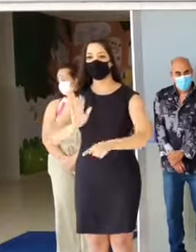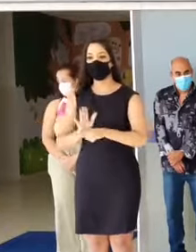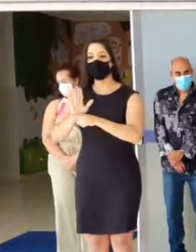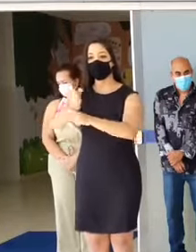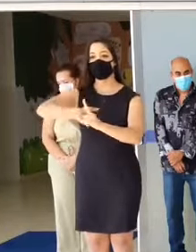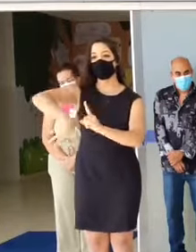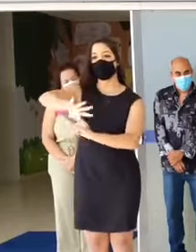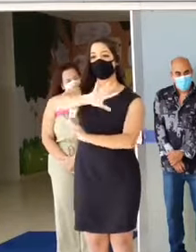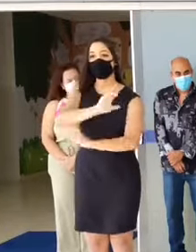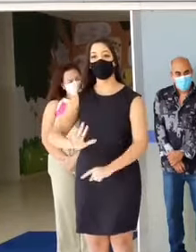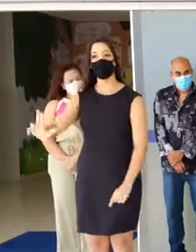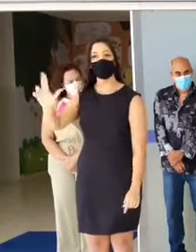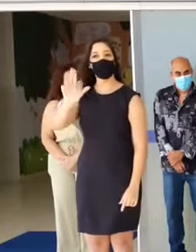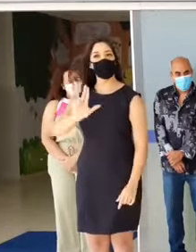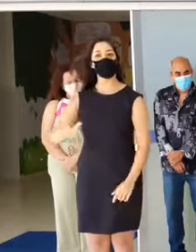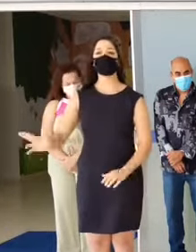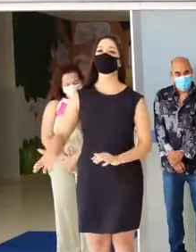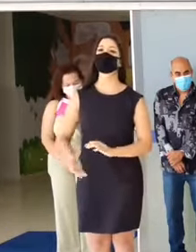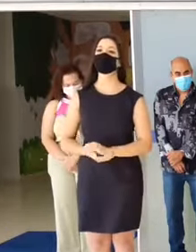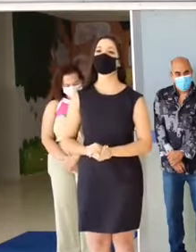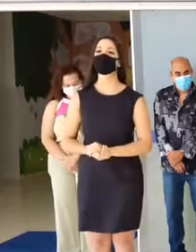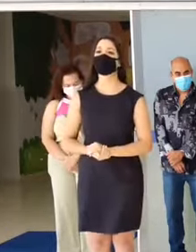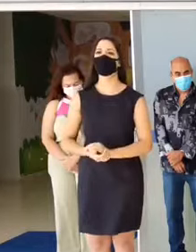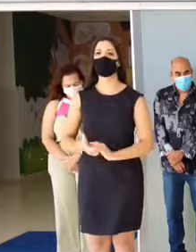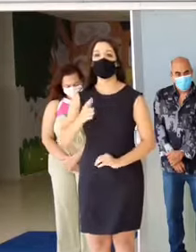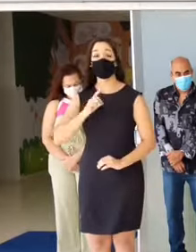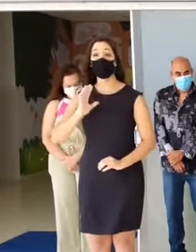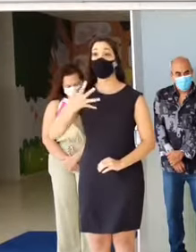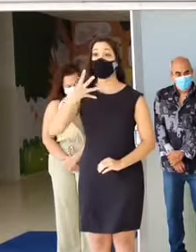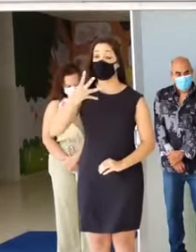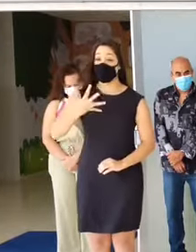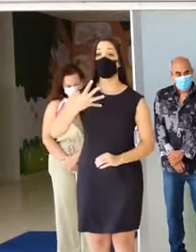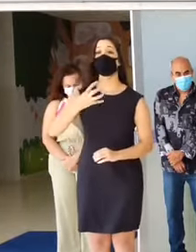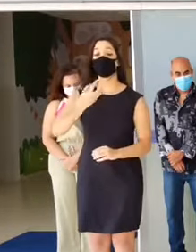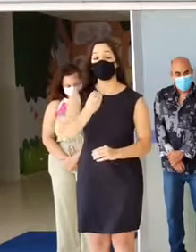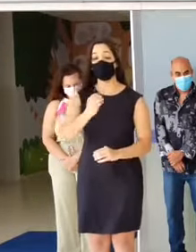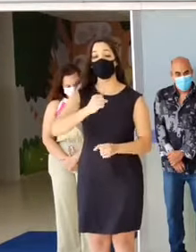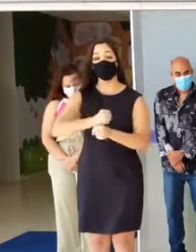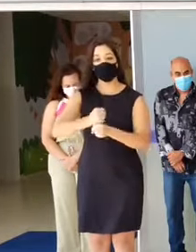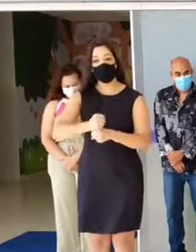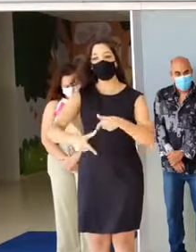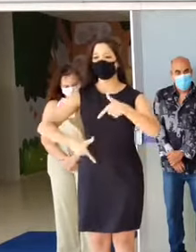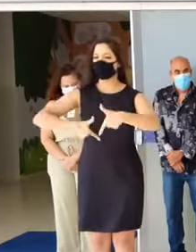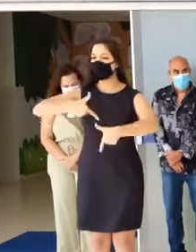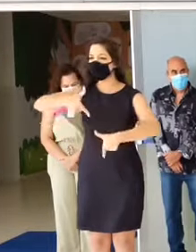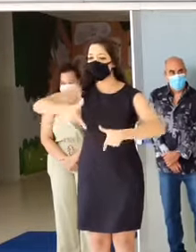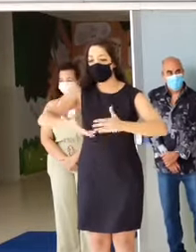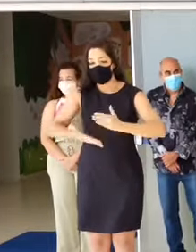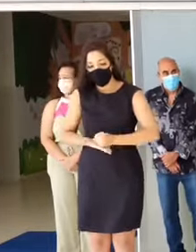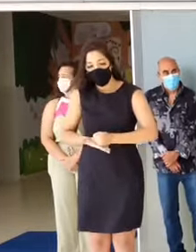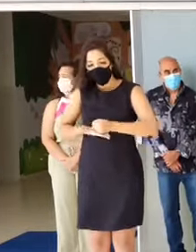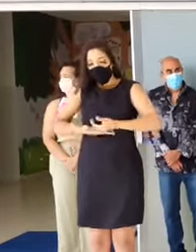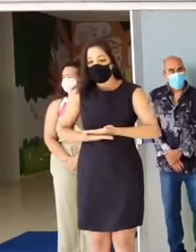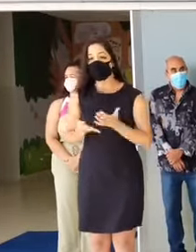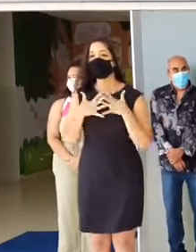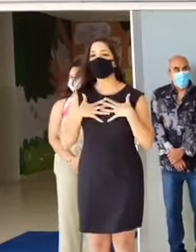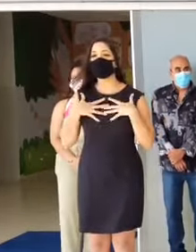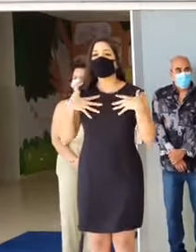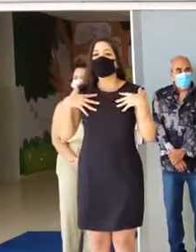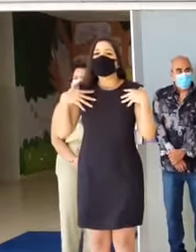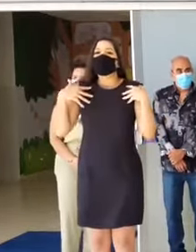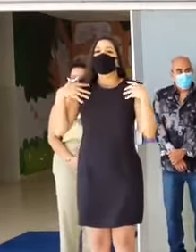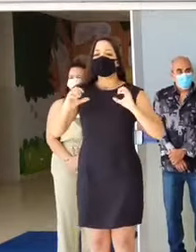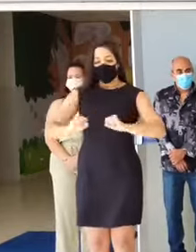da sociedade uberlandense. São 4 décadas de trabalho que cumprimos com a satisfação de um